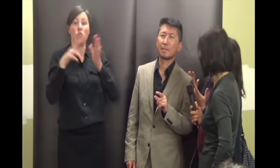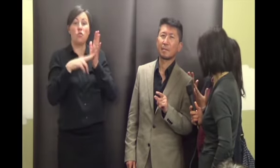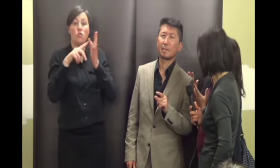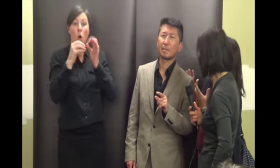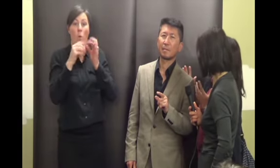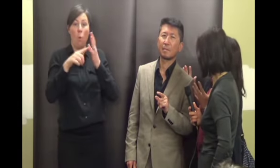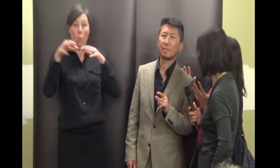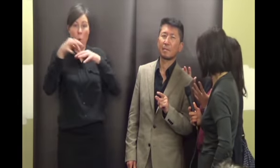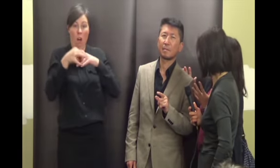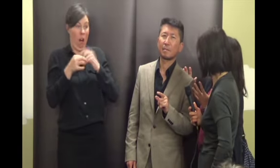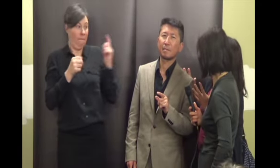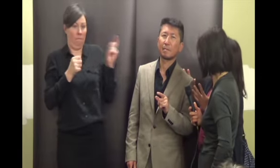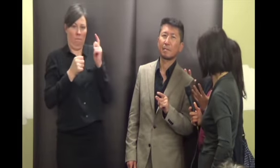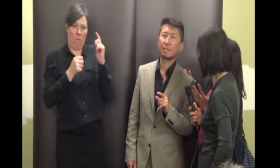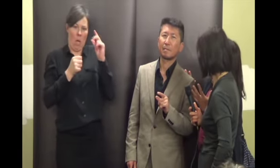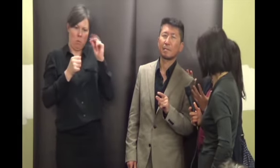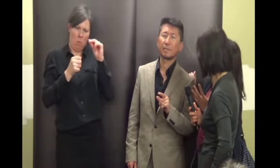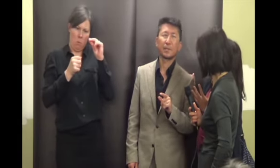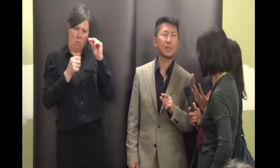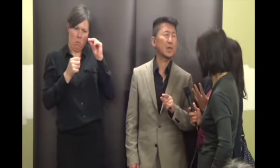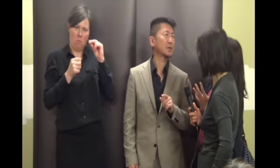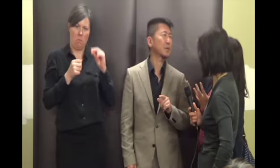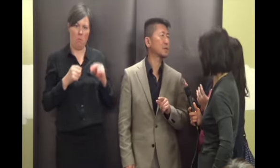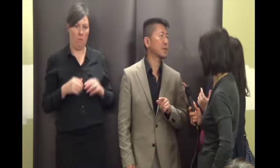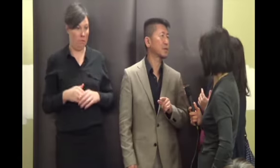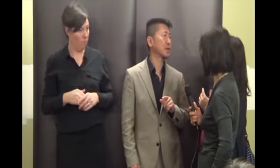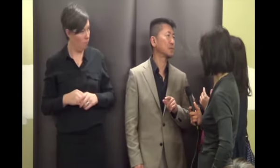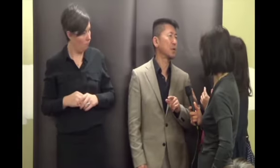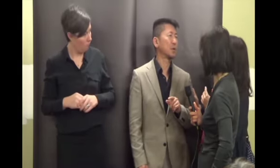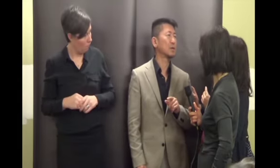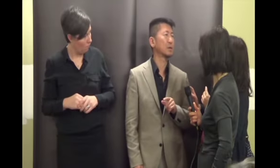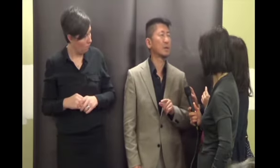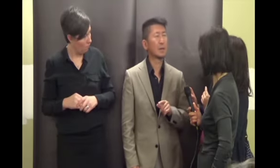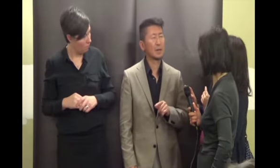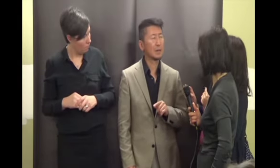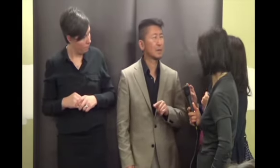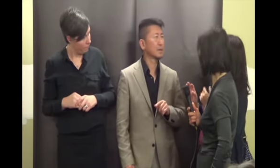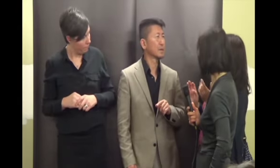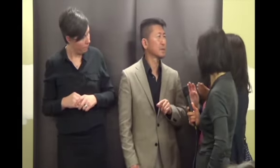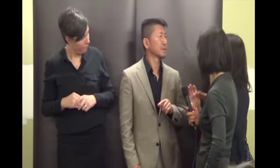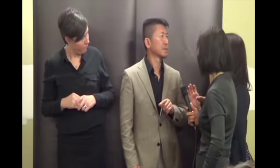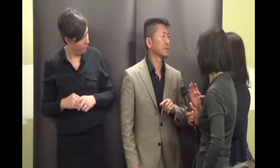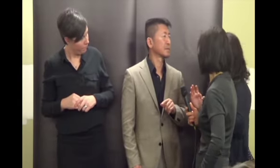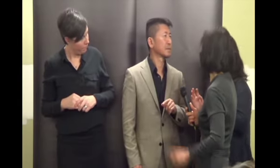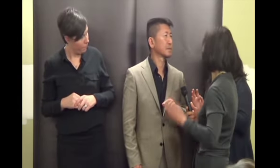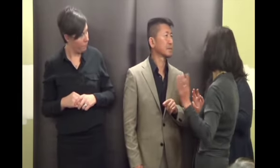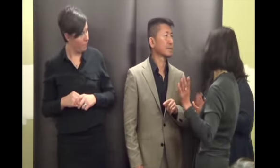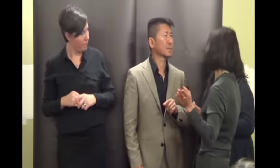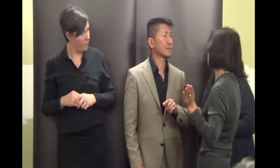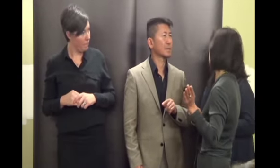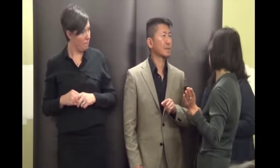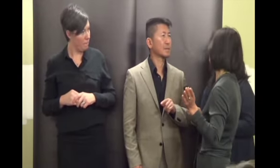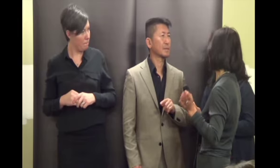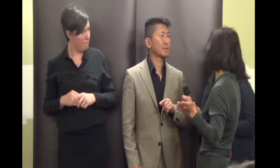士になるための期間だから8日間では難しいです。多分手話通訳